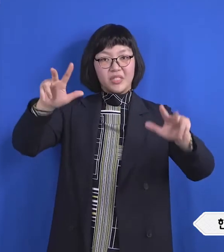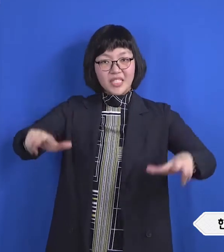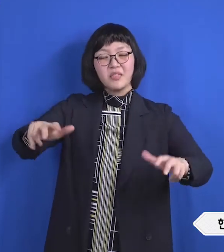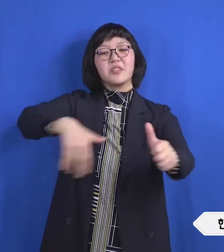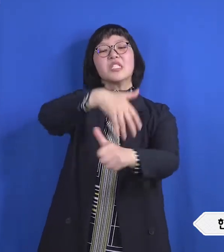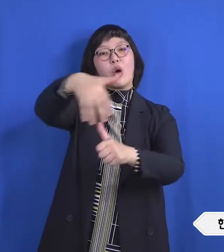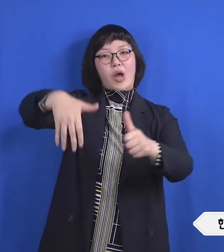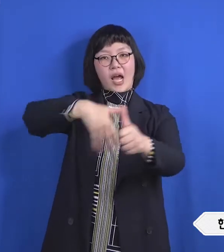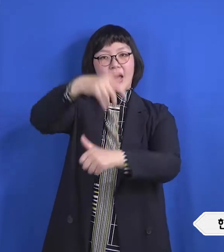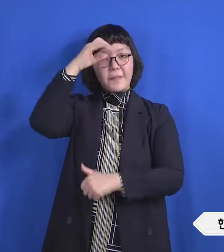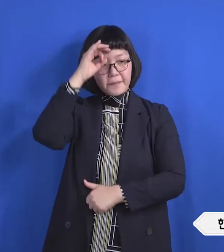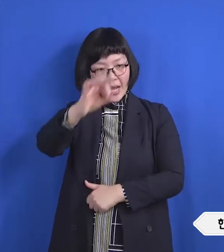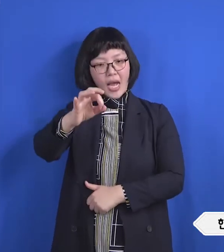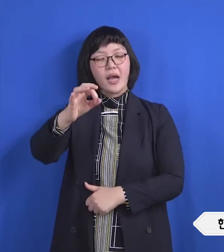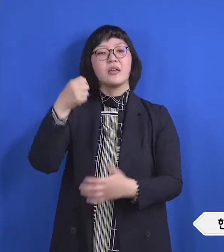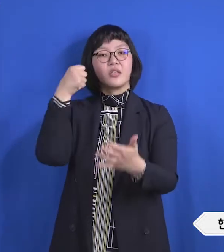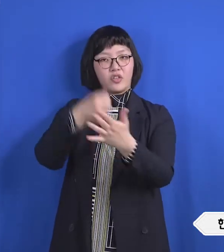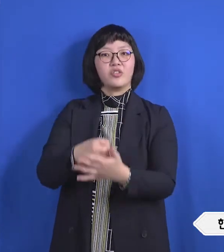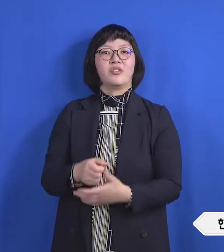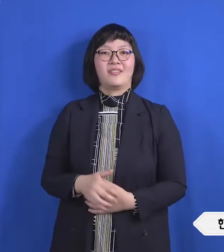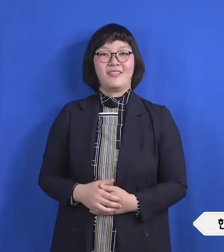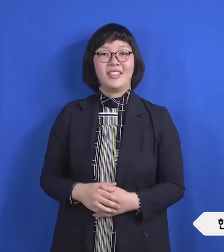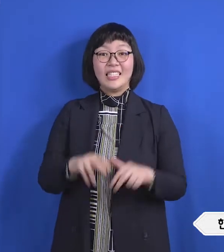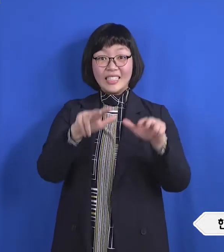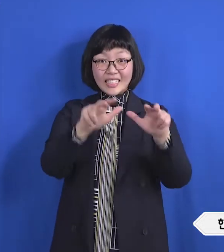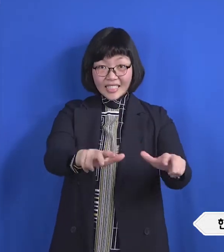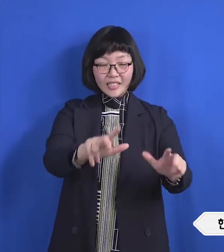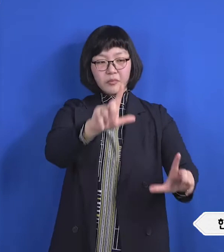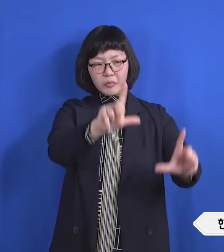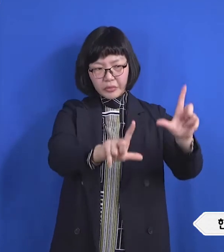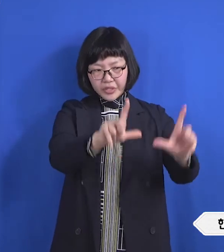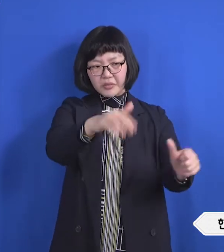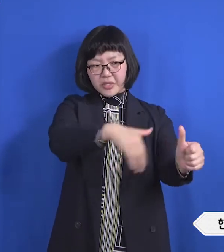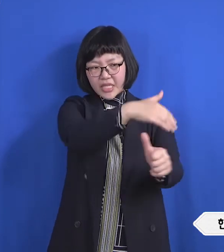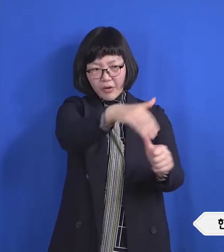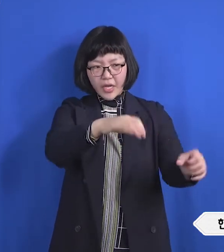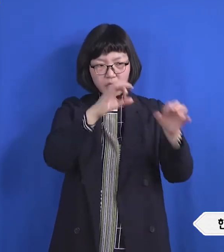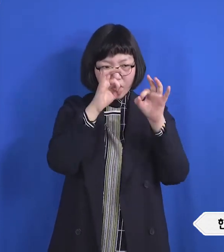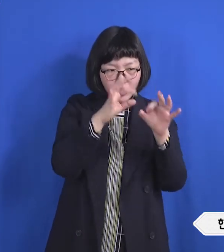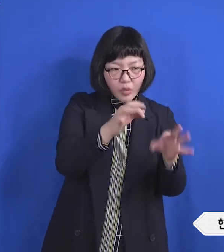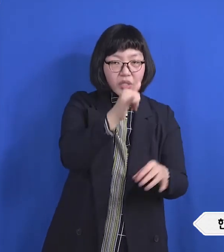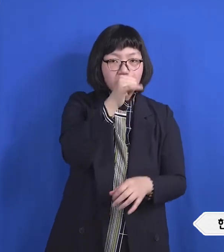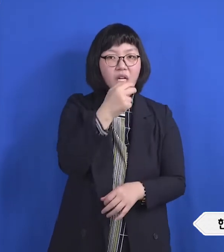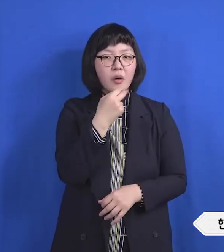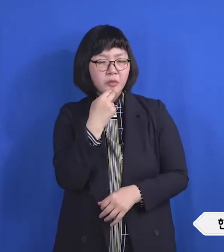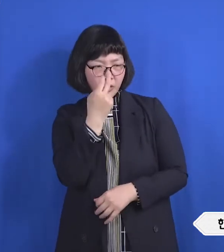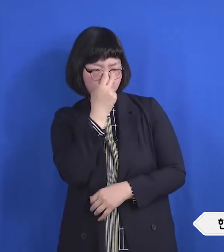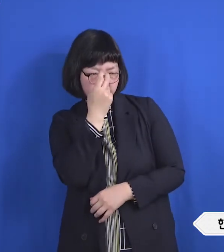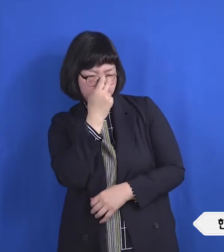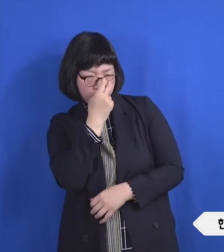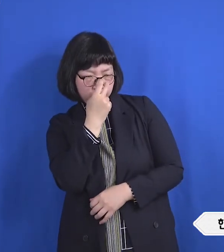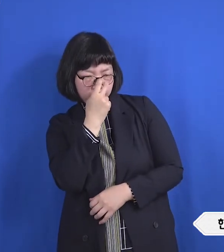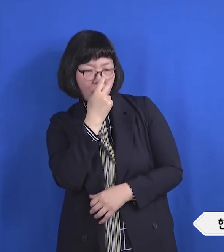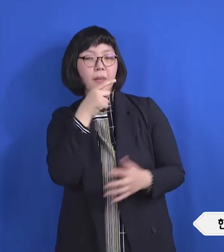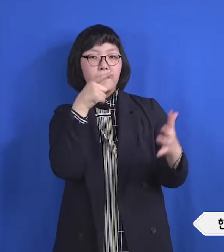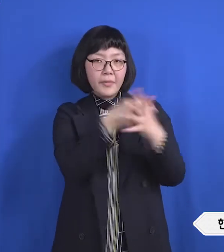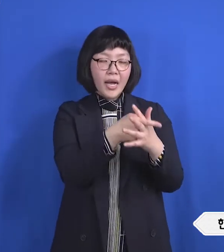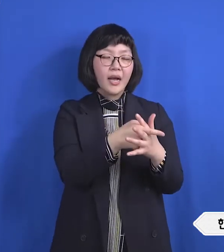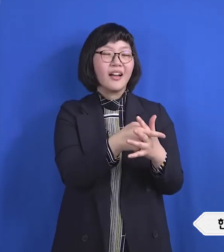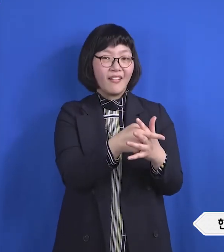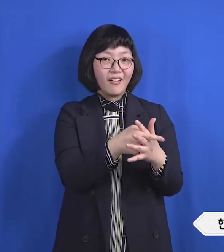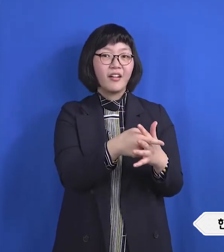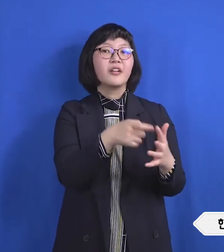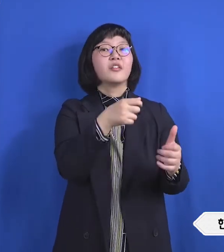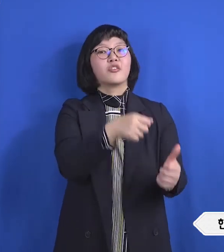예수님을 영접하는 것을 보시고 하나님이 창세전에 구원하도록 예정을 하신 것입니다. 또 어떤 사람은